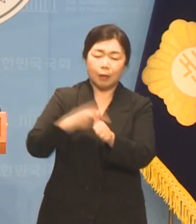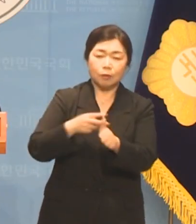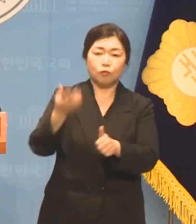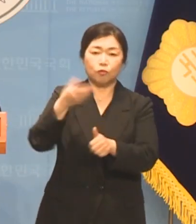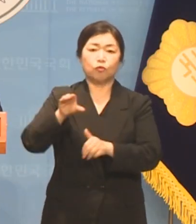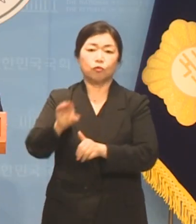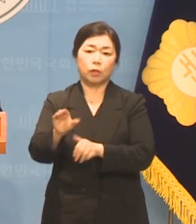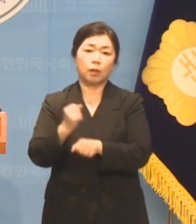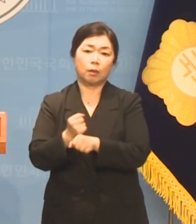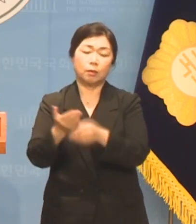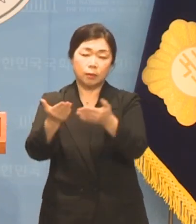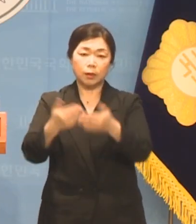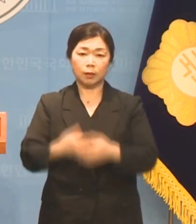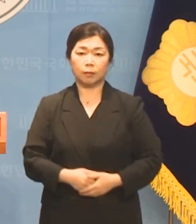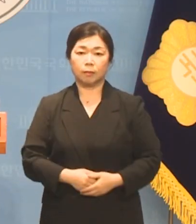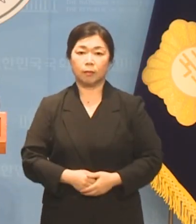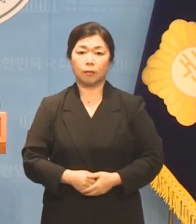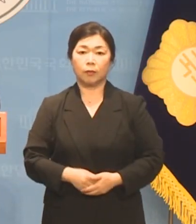재투자하도록 하겠습니다.